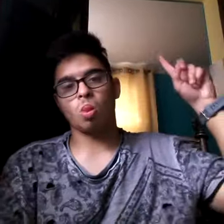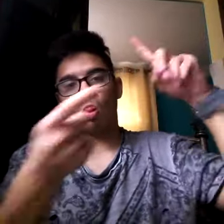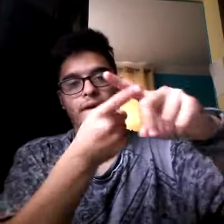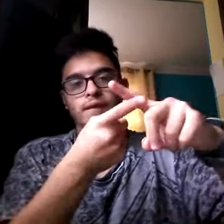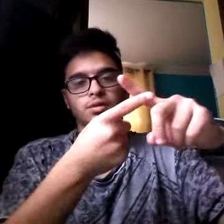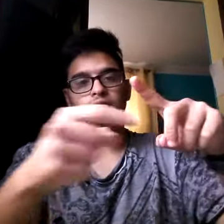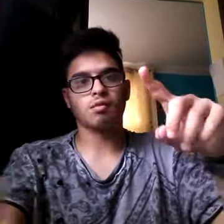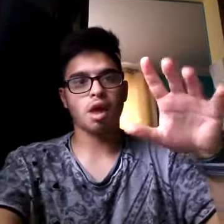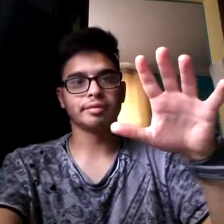salgan.